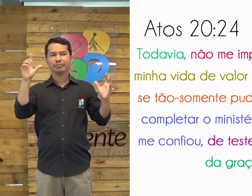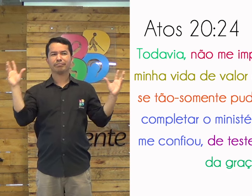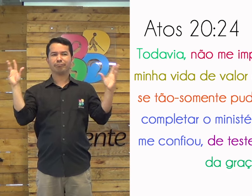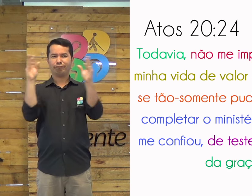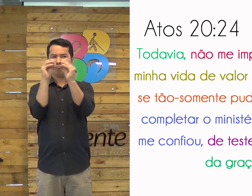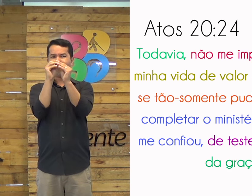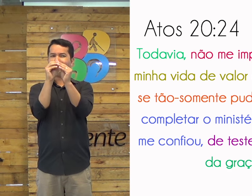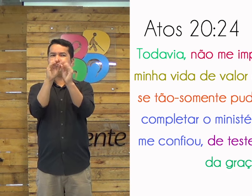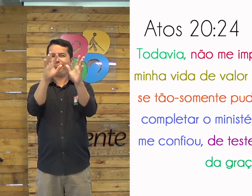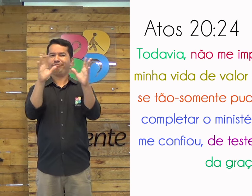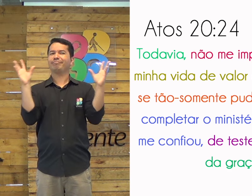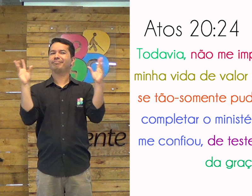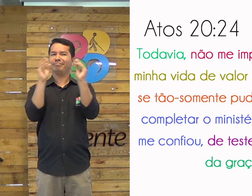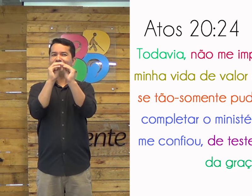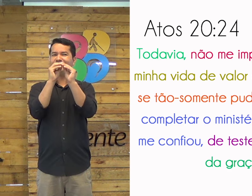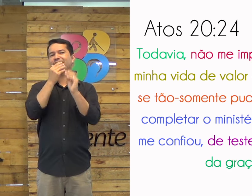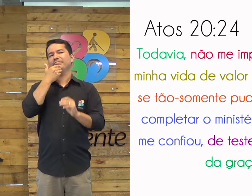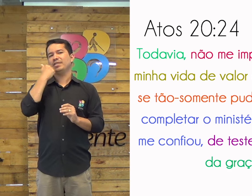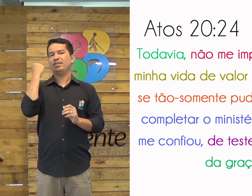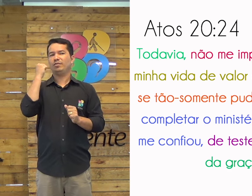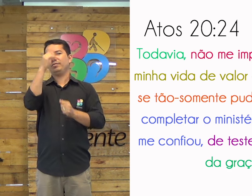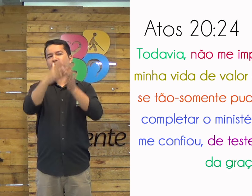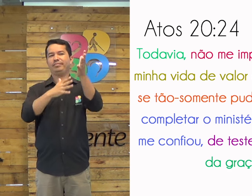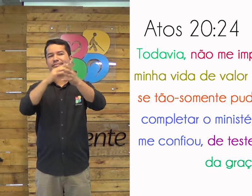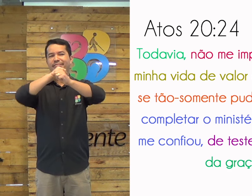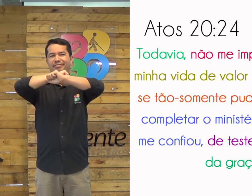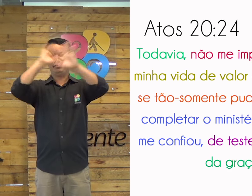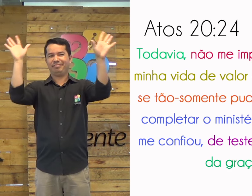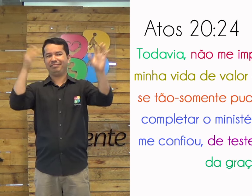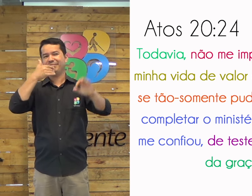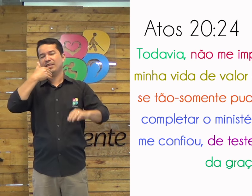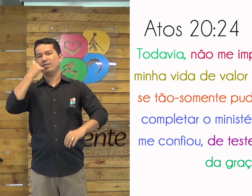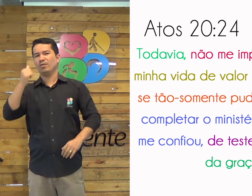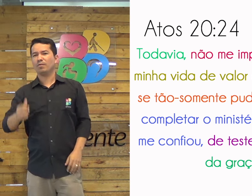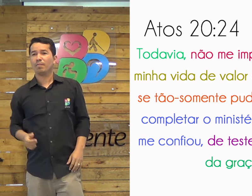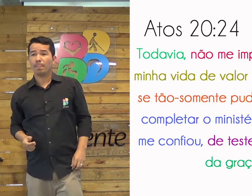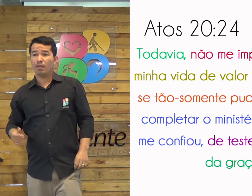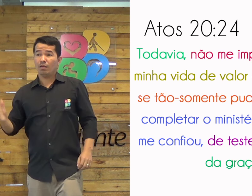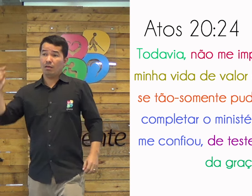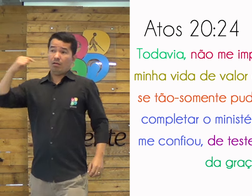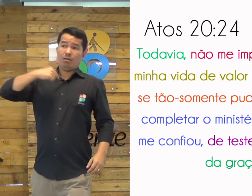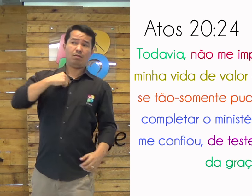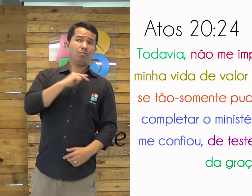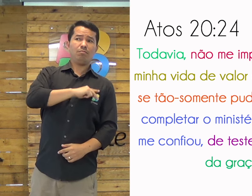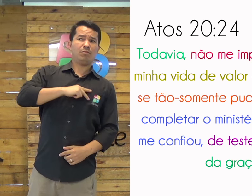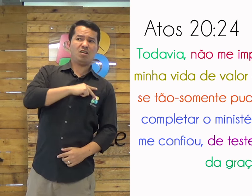Alguns modos diferentes, né? Eu vou tentar explicar de uma maneira bem clara para vocês, para ficar mais fácil, tá?